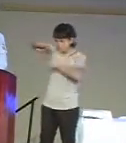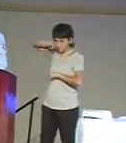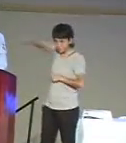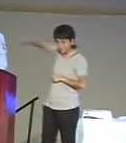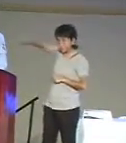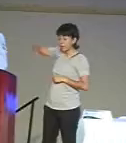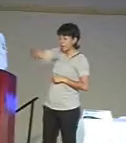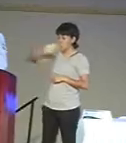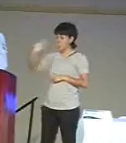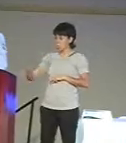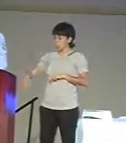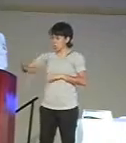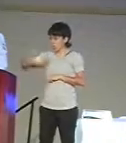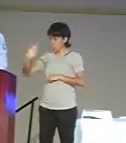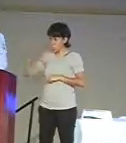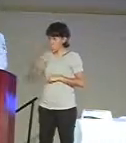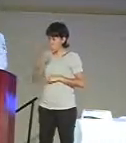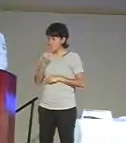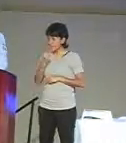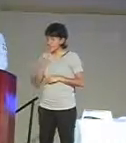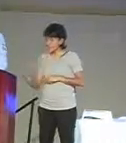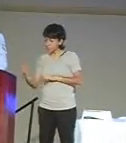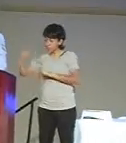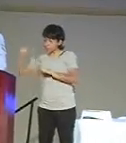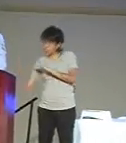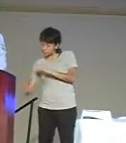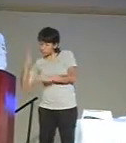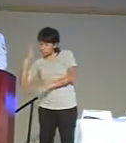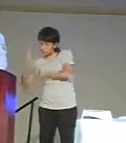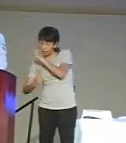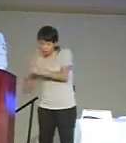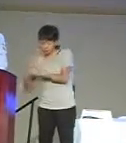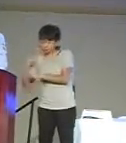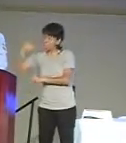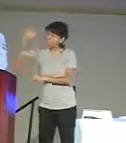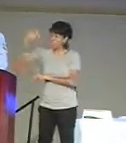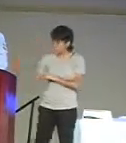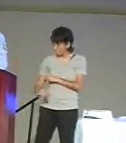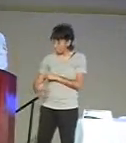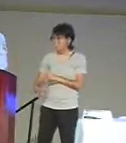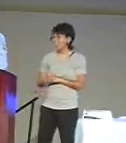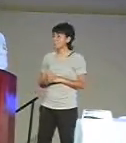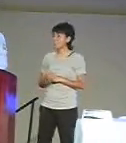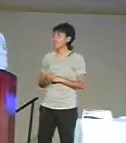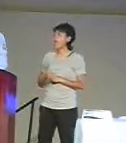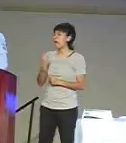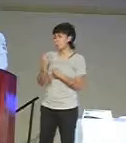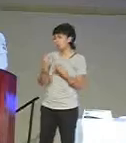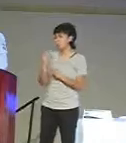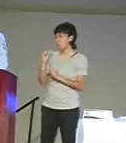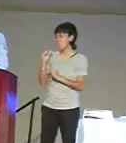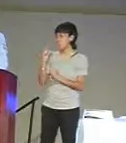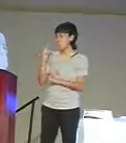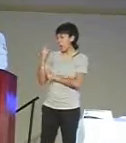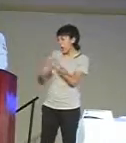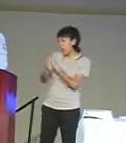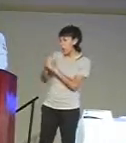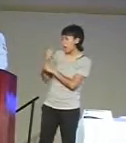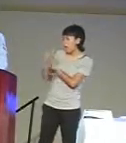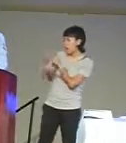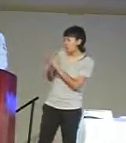menores de 5 años y en menores de 1 año ha venido disminuyendo a lo largo de las últimas